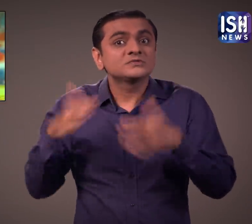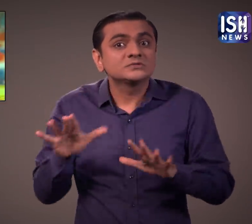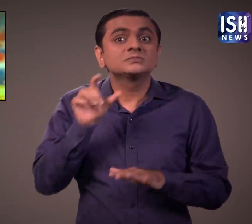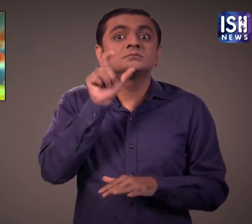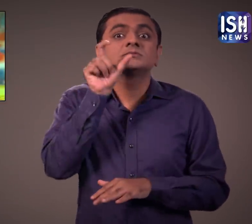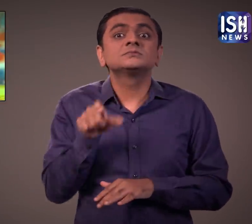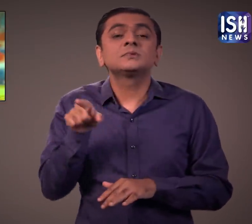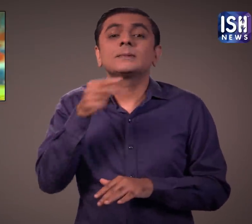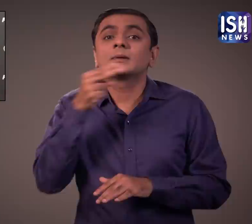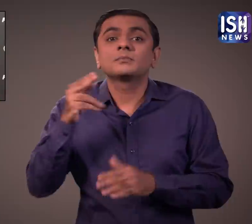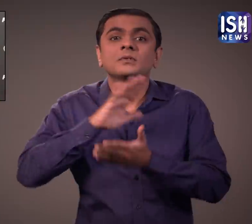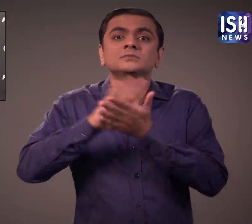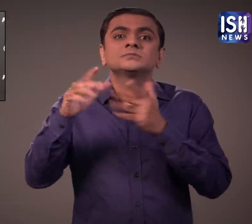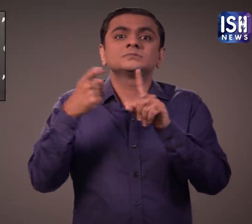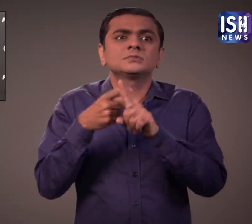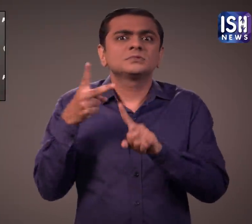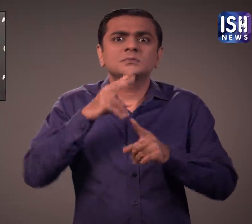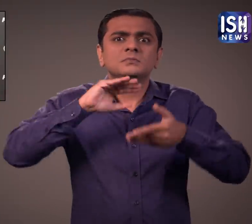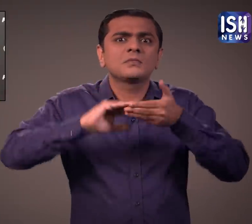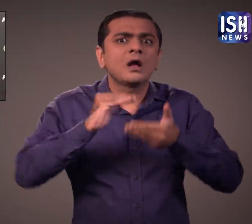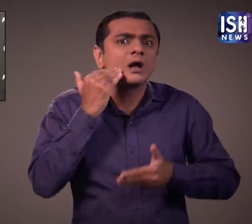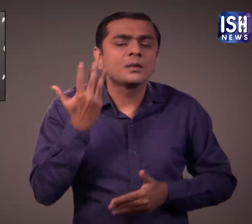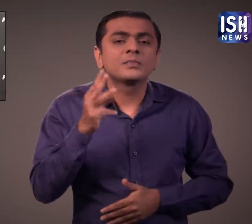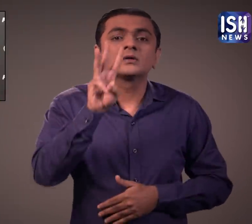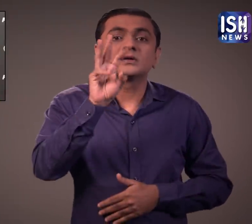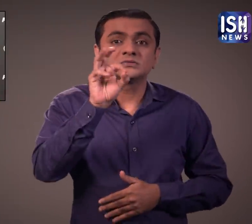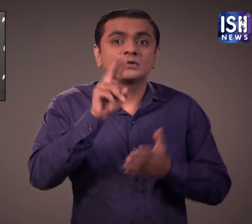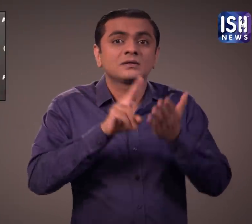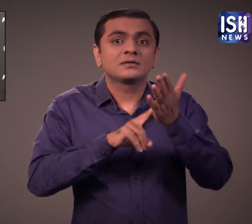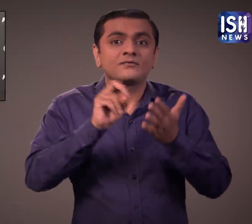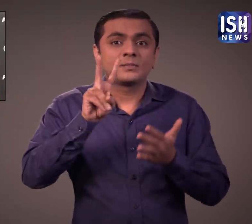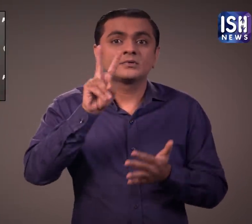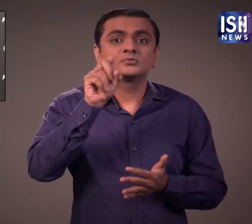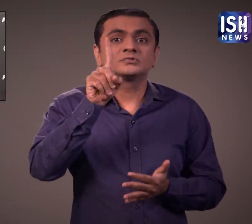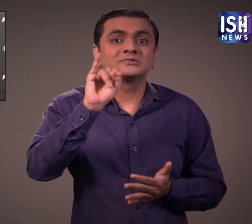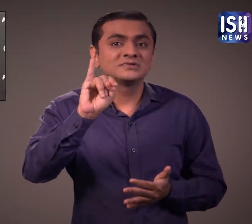युवराज और हेजल कीच की शादी 30 नवेंबर 2016 को हुई थी